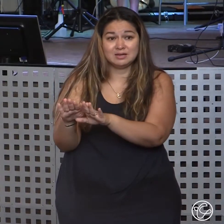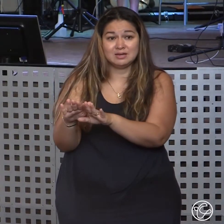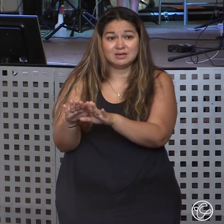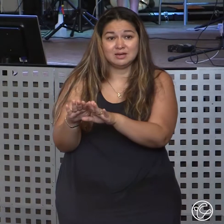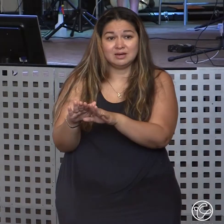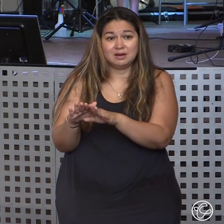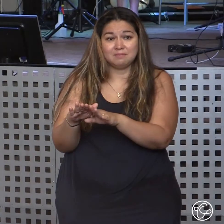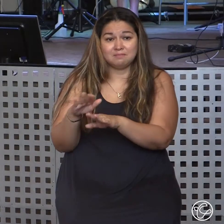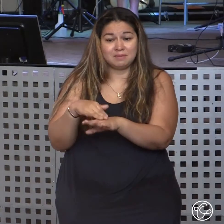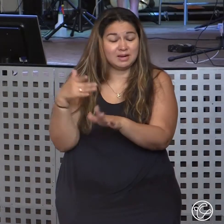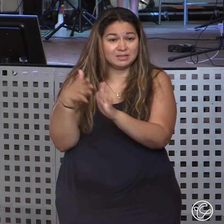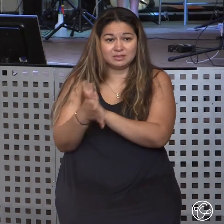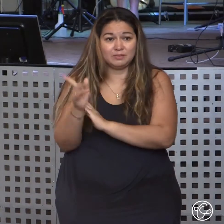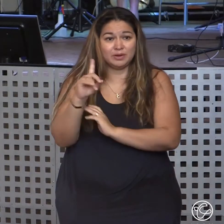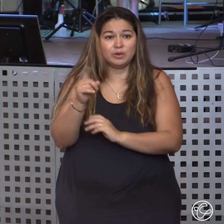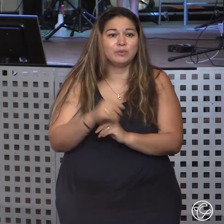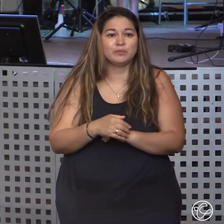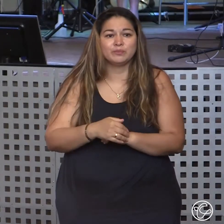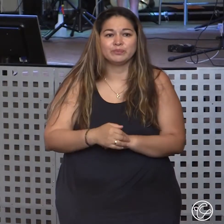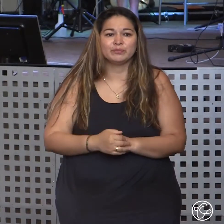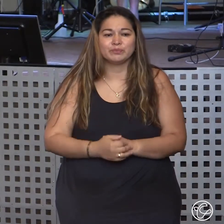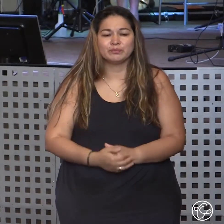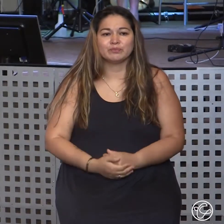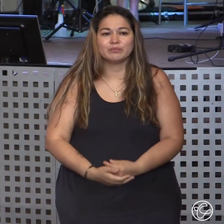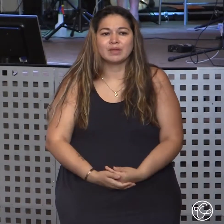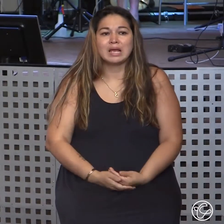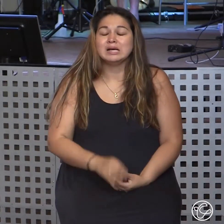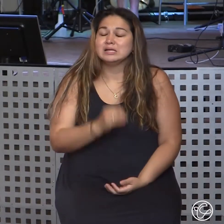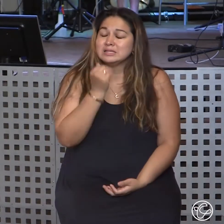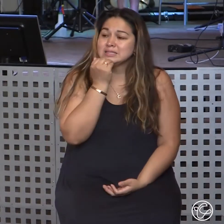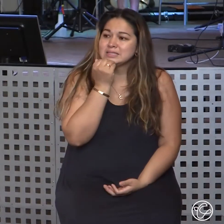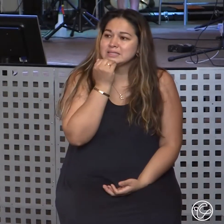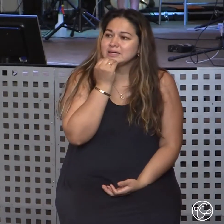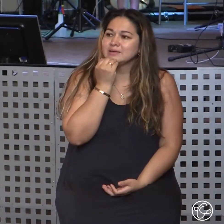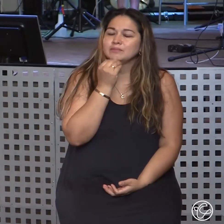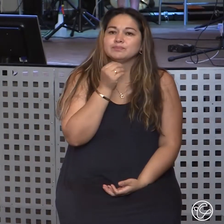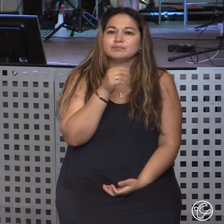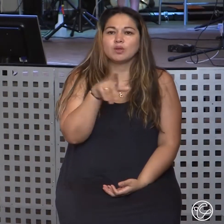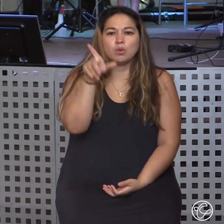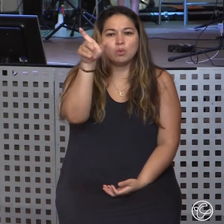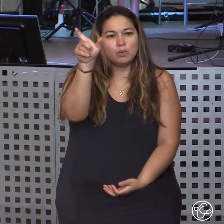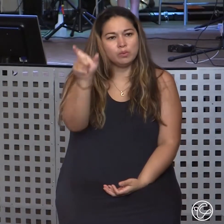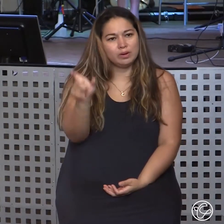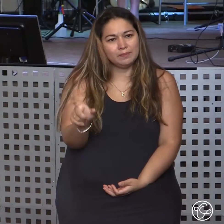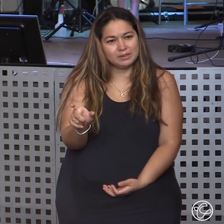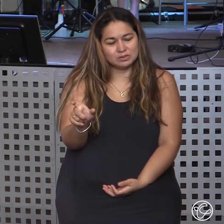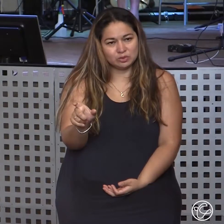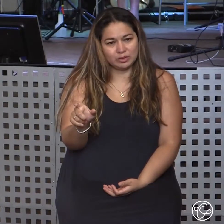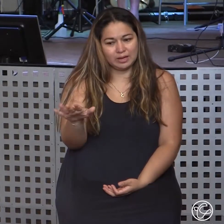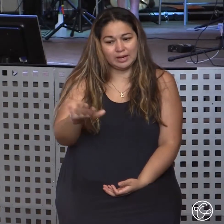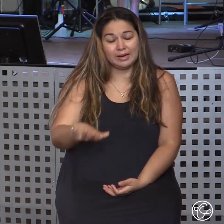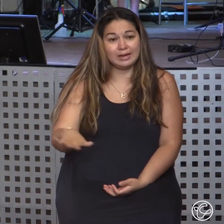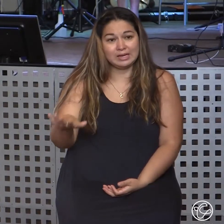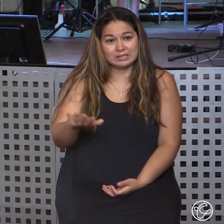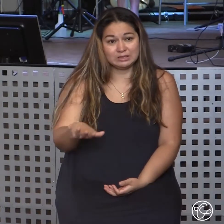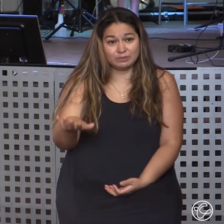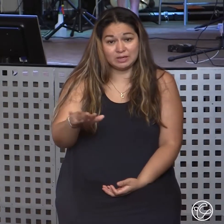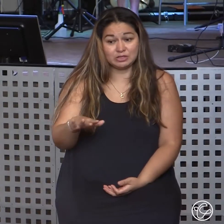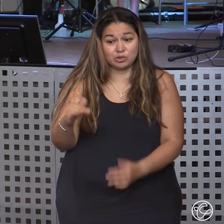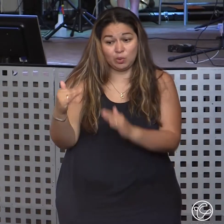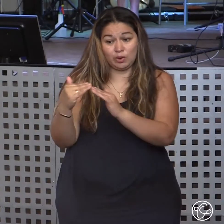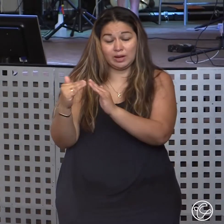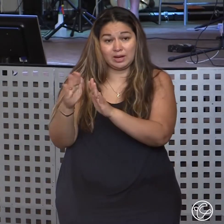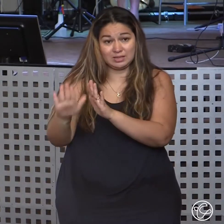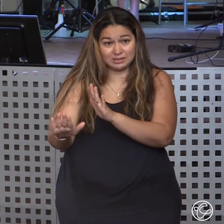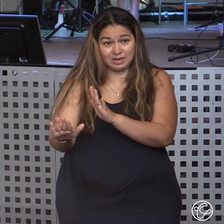queda para siempre. Así que, si alguien que ya está en ese espacio, en casa, en